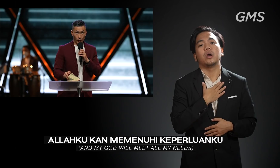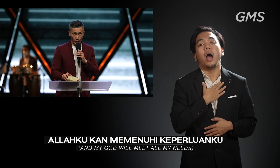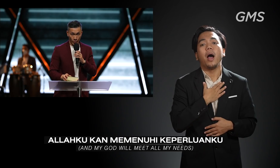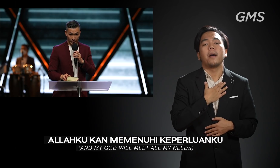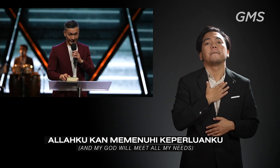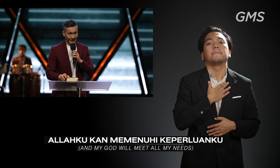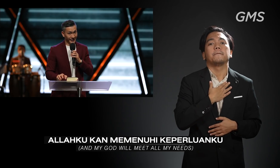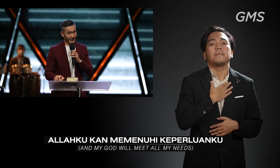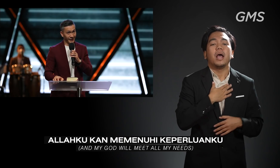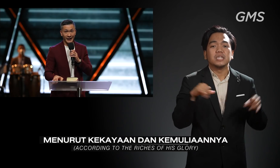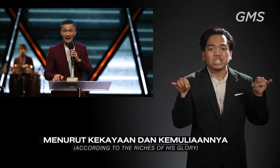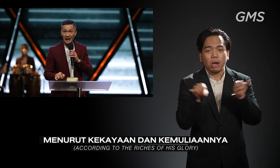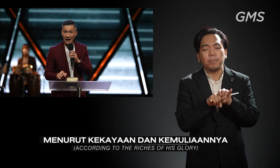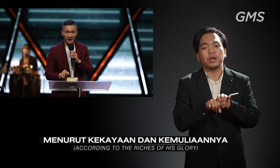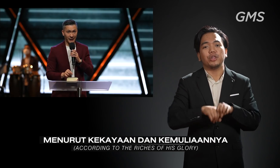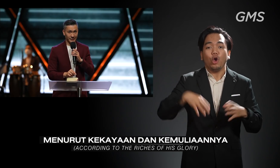menurut